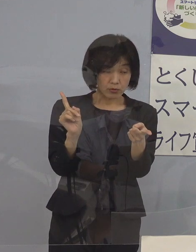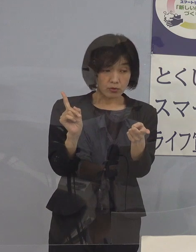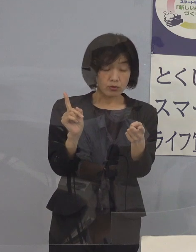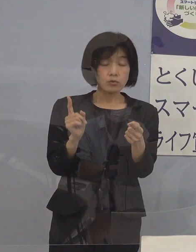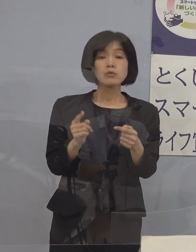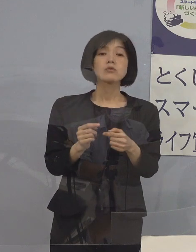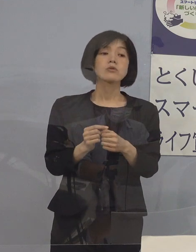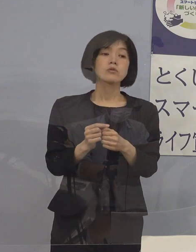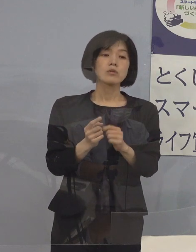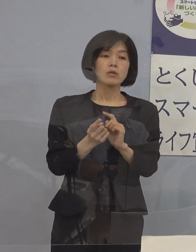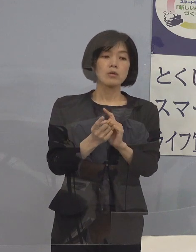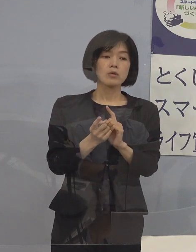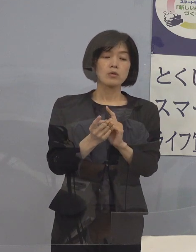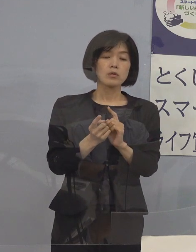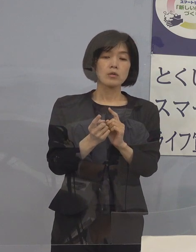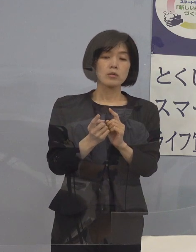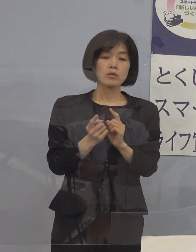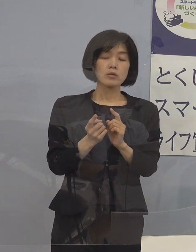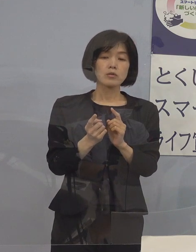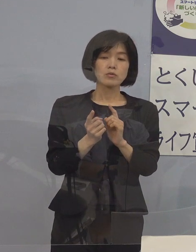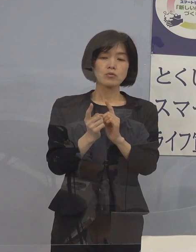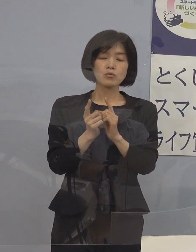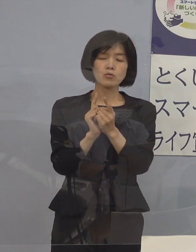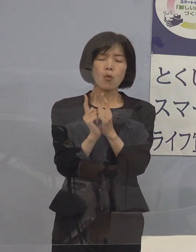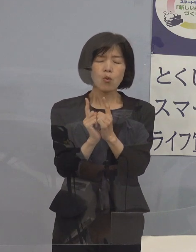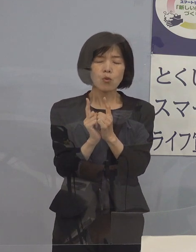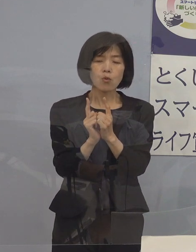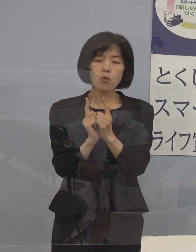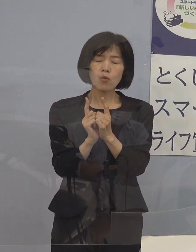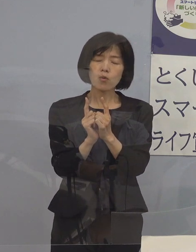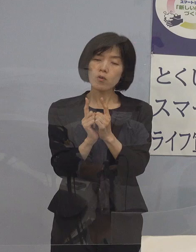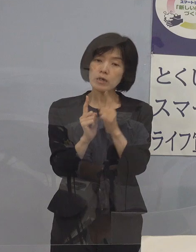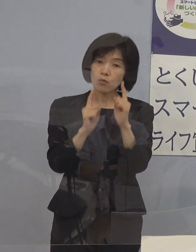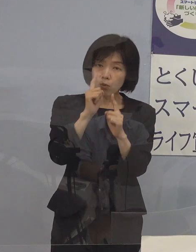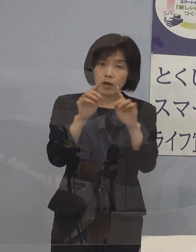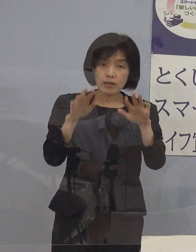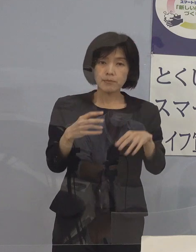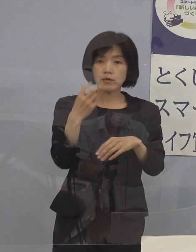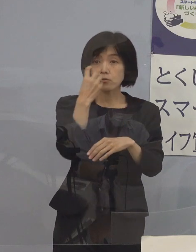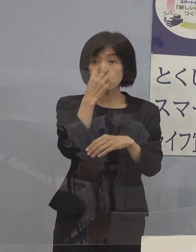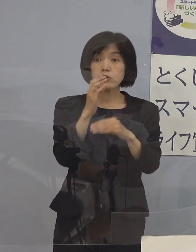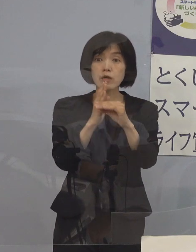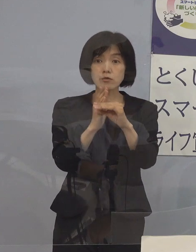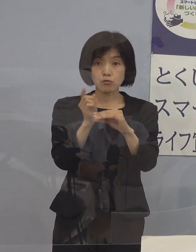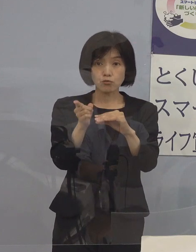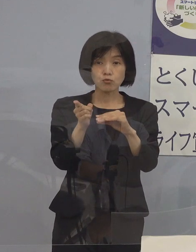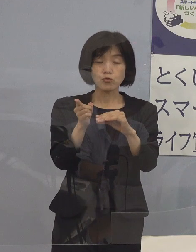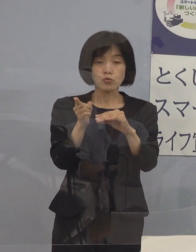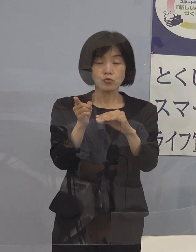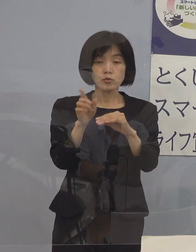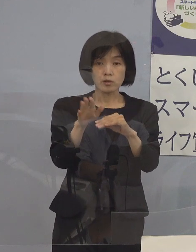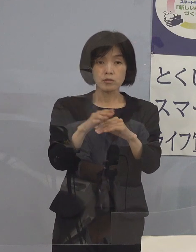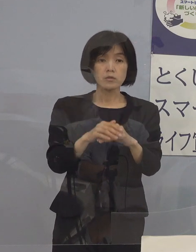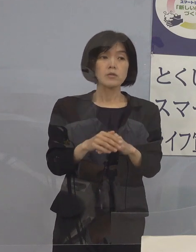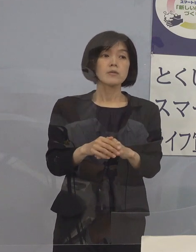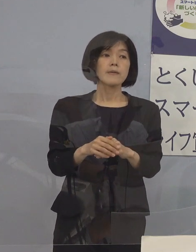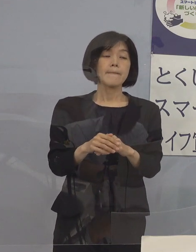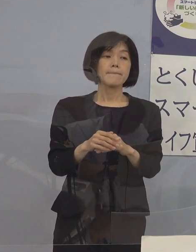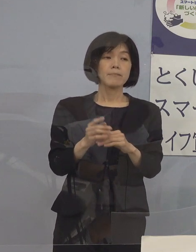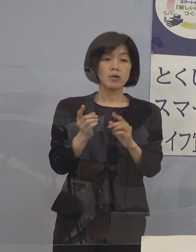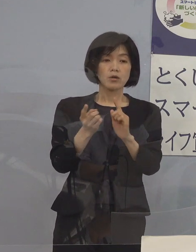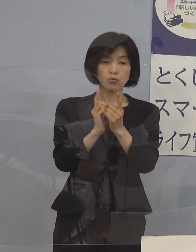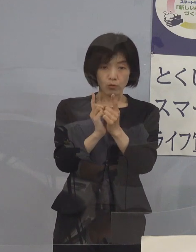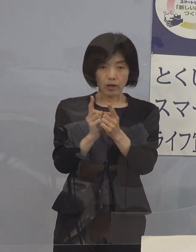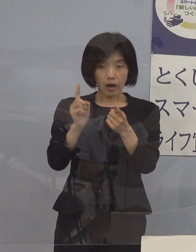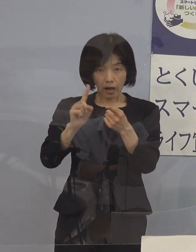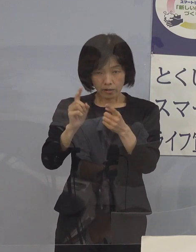触、そうですね、濃厚接触者は今だ調査中とさせていただいてますので、その確認を今取っているところ。 友人というのはそれに当た